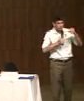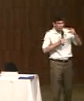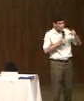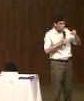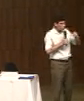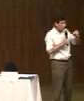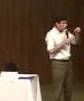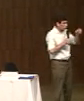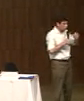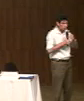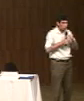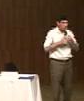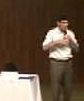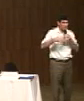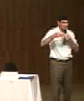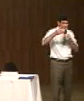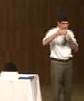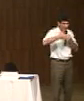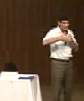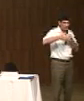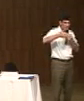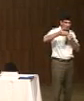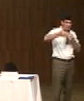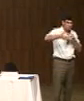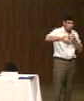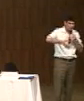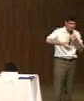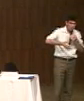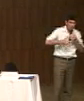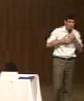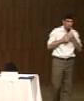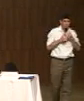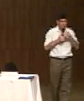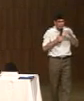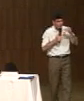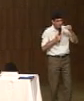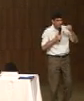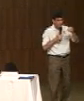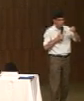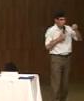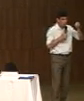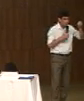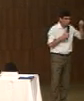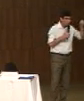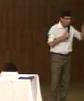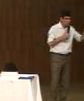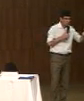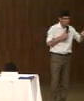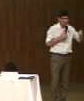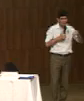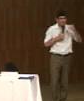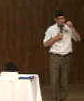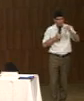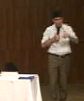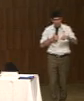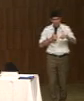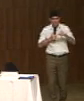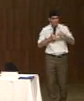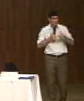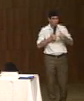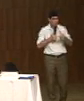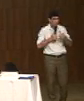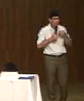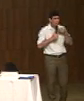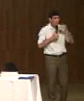que têm ajudado a consolidar alguns pontos, como a questão da SEBRAE, a participação do empreendedorismo, a participação da construção de incubadoras solidárias, incubadoras de